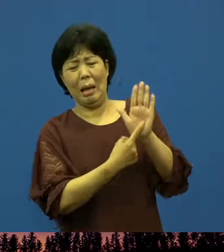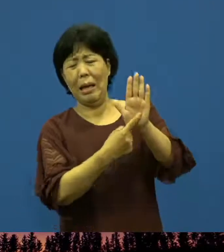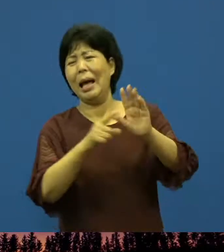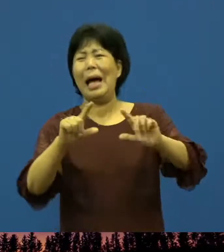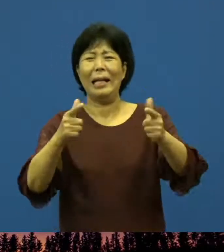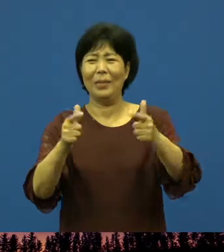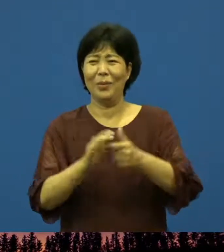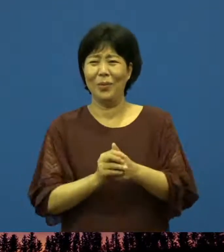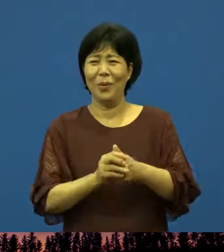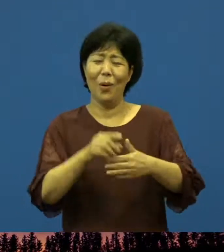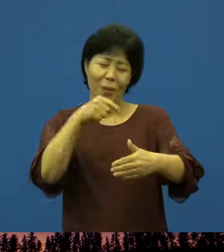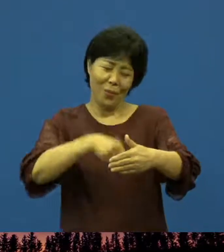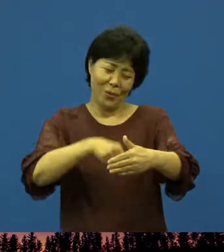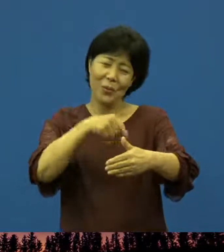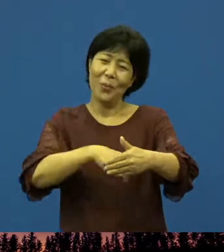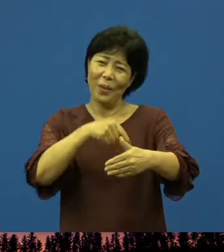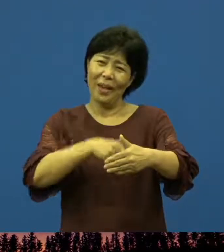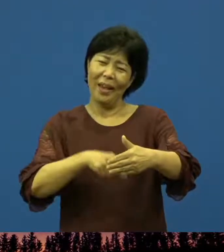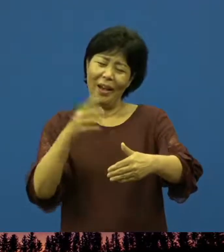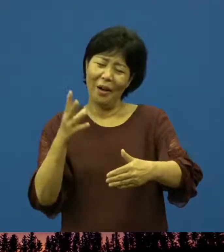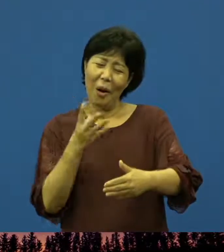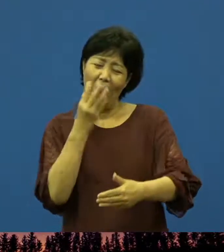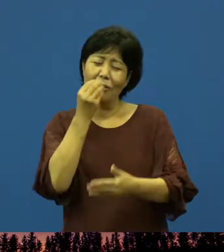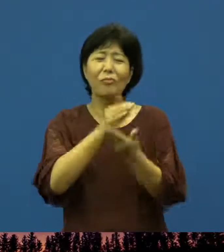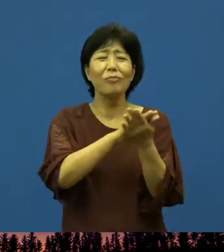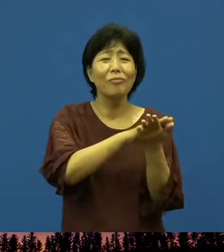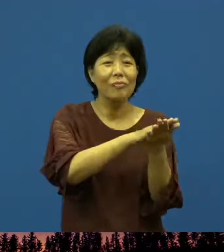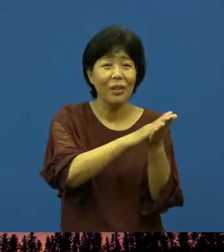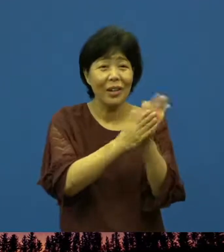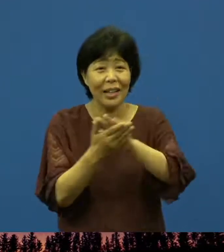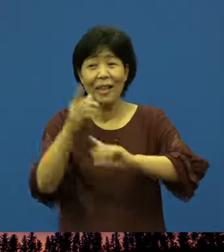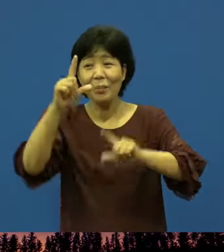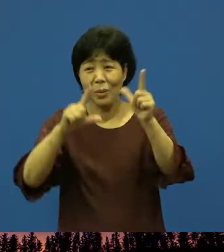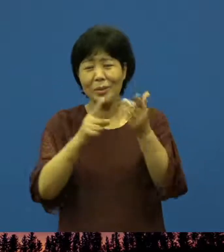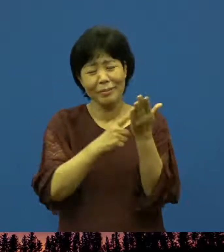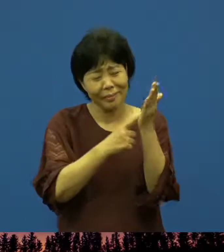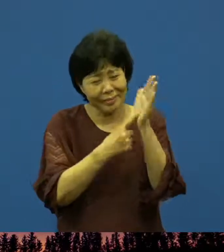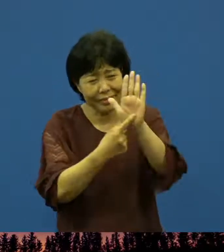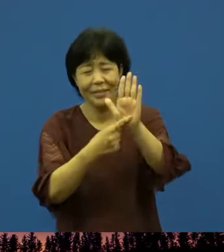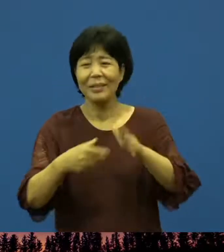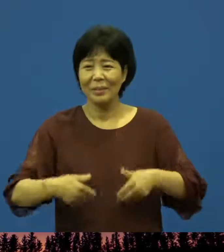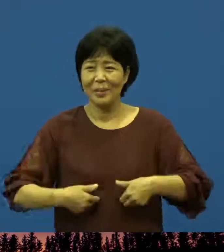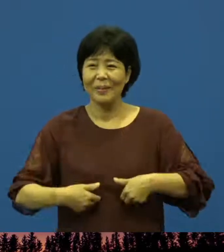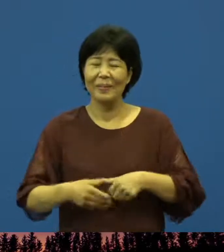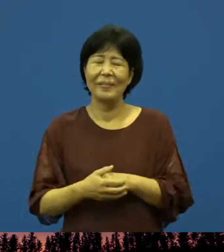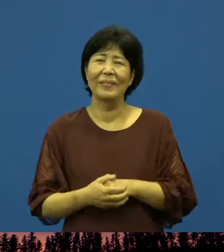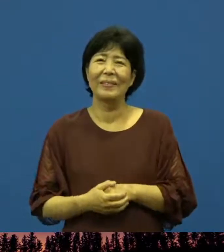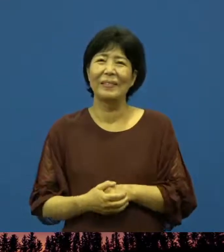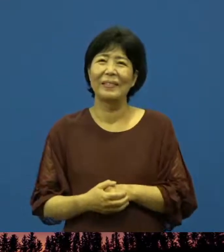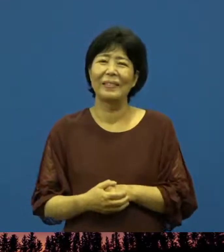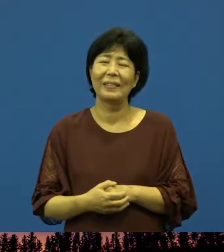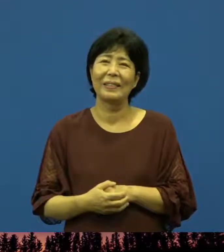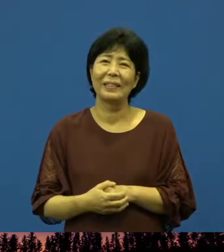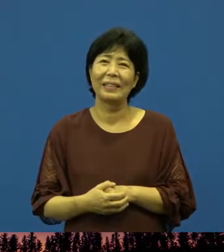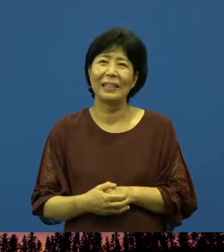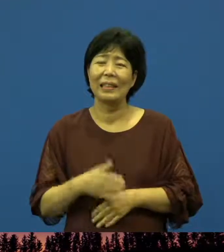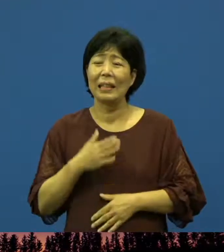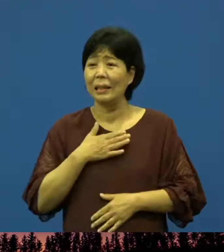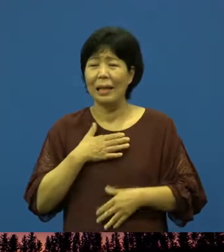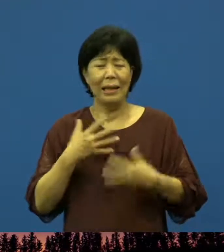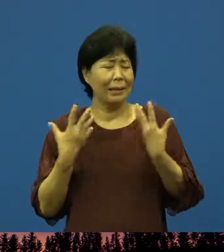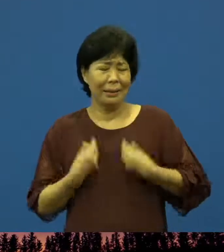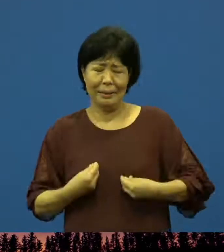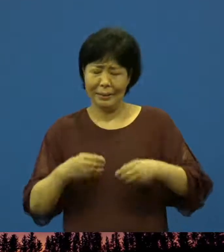진짜라. 바울은 우리의 그 사람은 낡아지지만 우리의 속 사람은 날로 새로워져 간다. 그렇기 때문에 나는 낙심하지